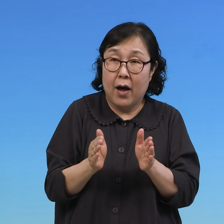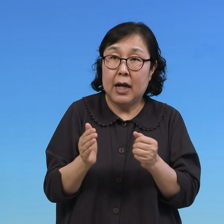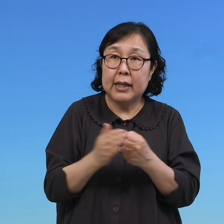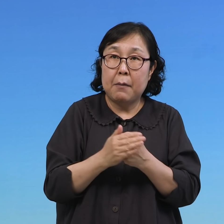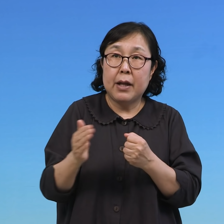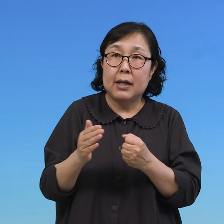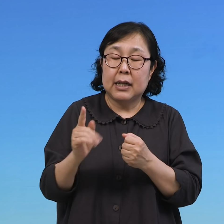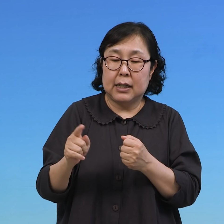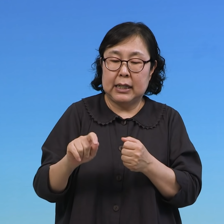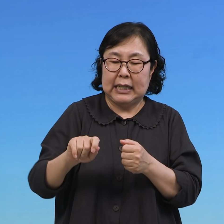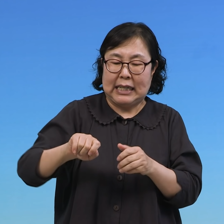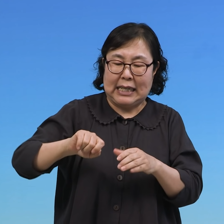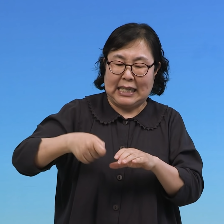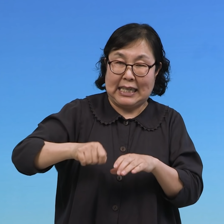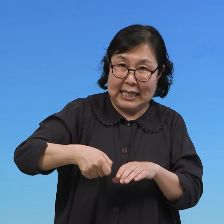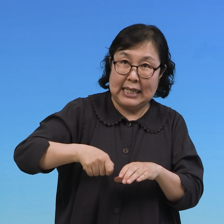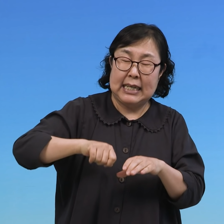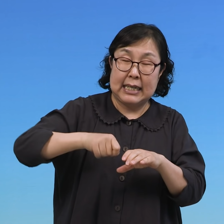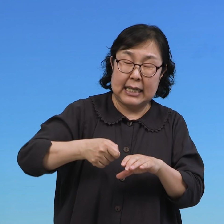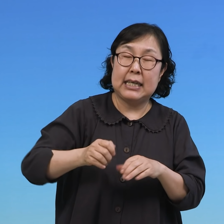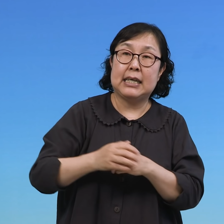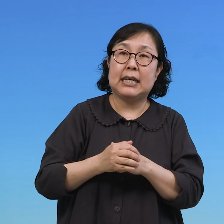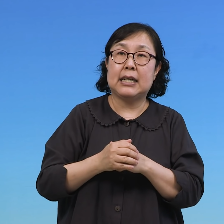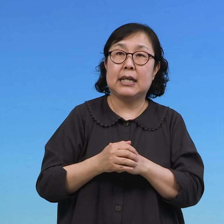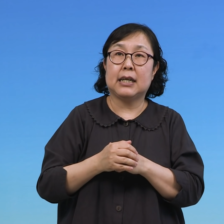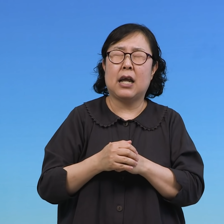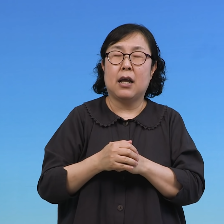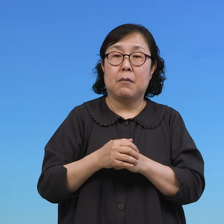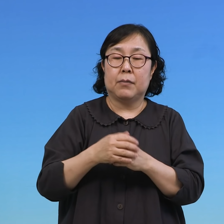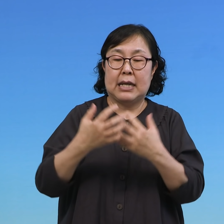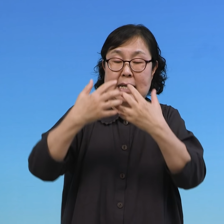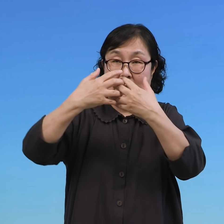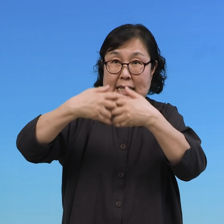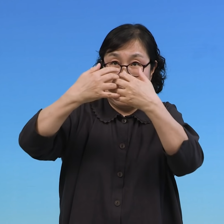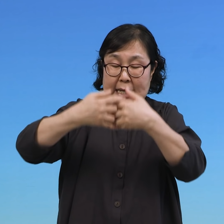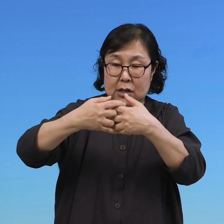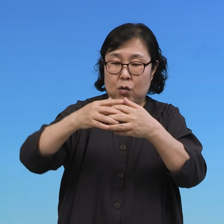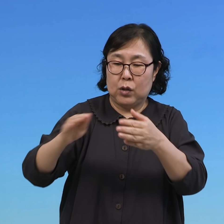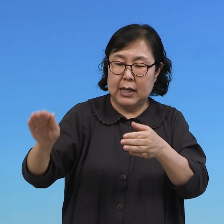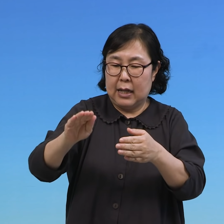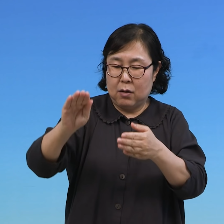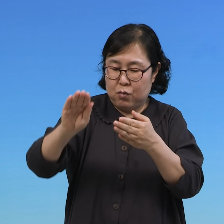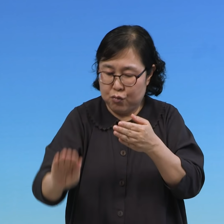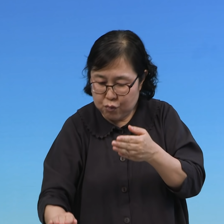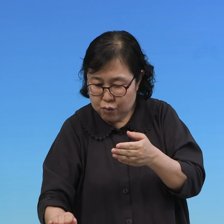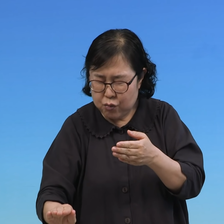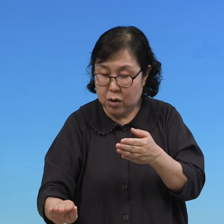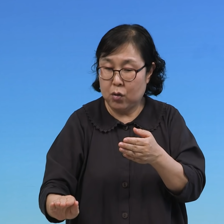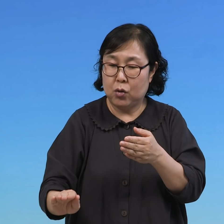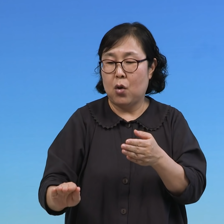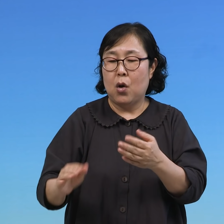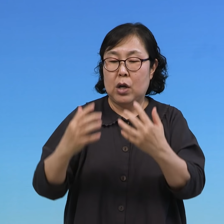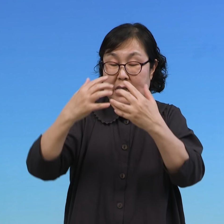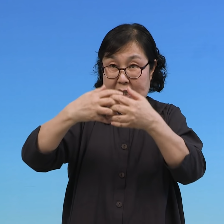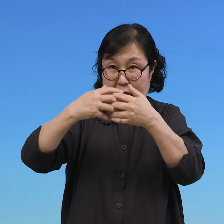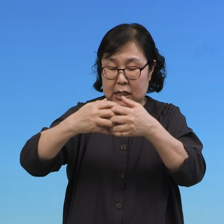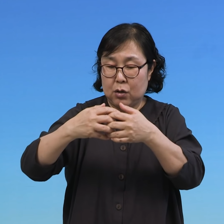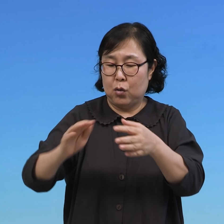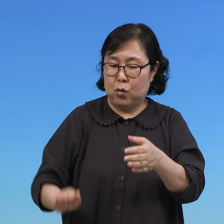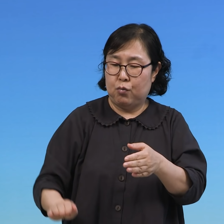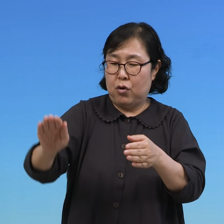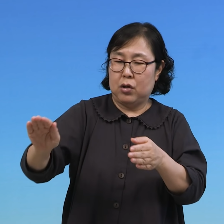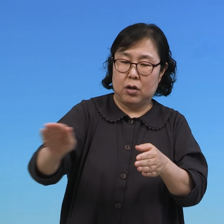이제 차를 키를 맡기고 가면 이제 지하 기계식 주차장에다 넣고 몇 시까지 이제 빼달라 그러면 이제 직원이